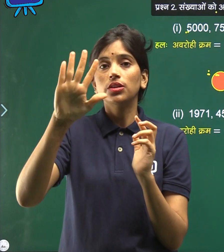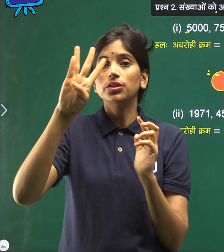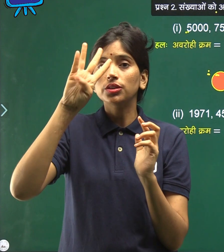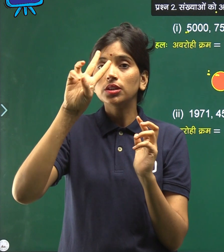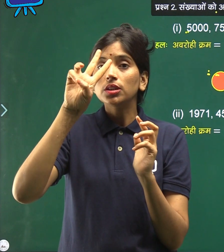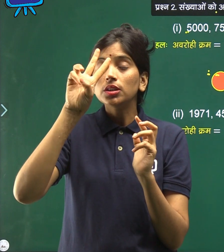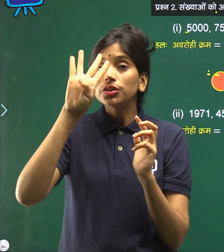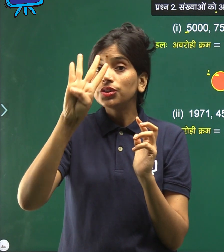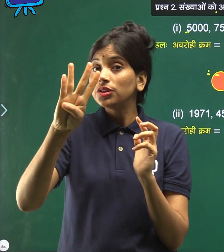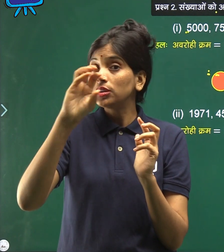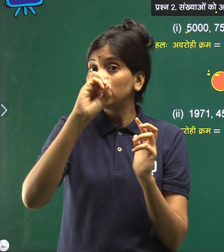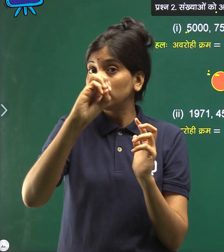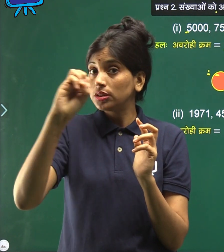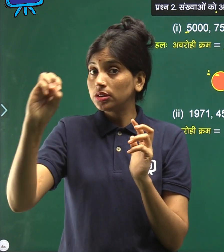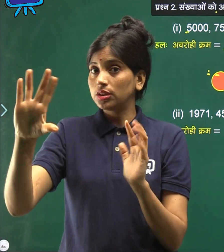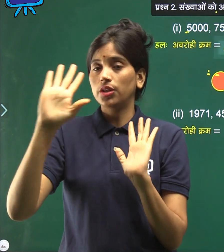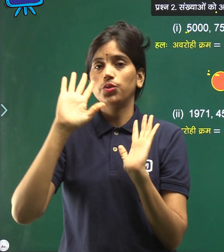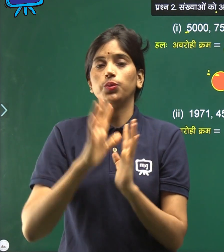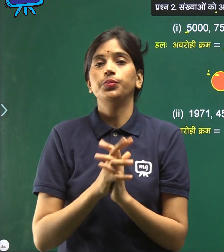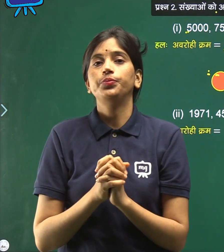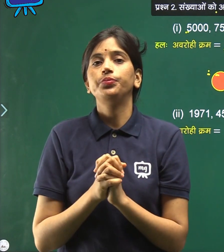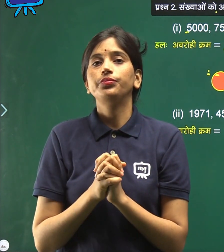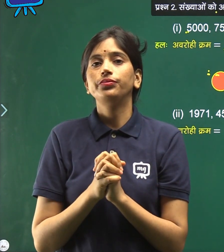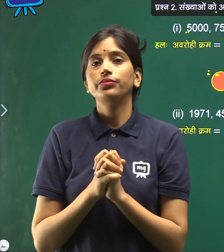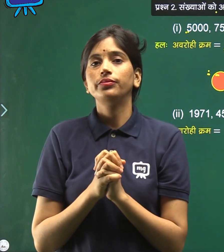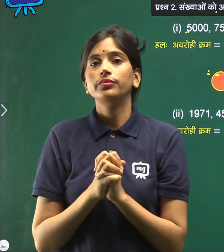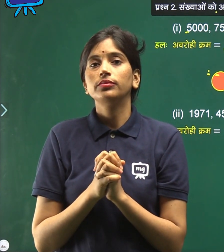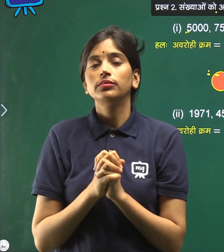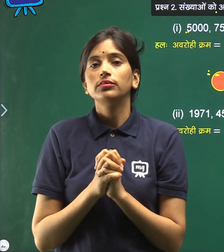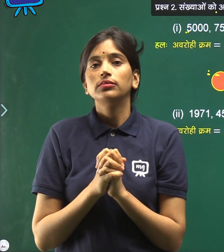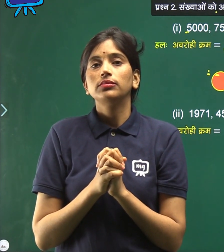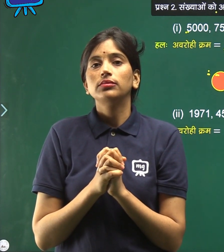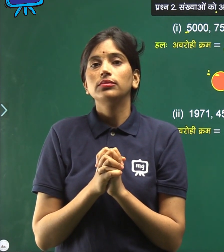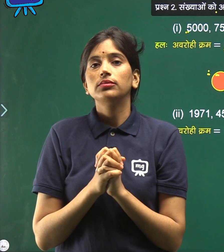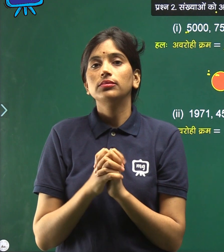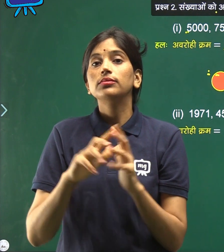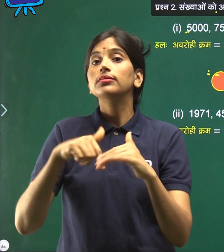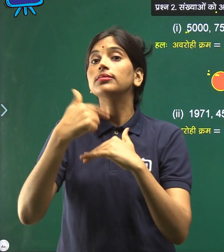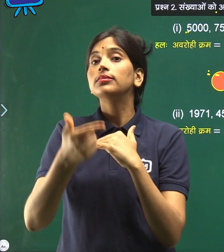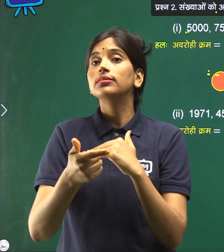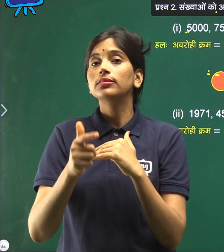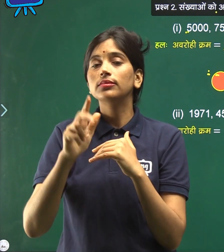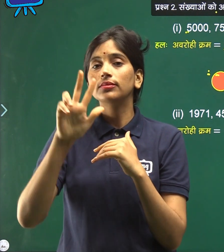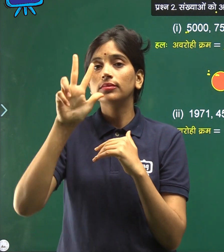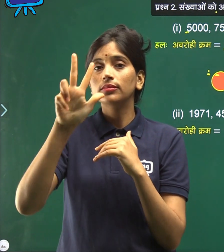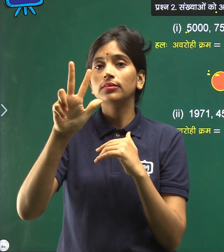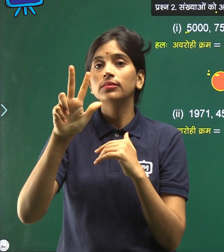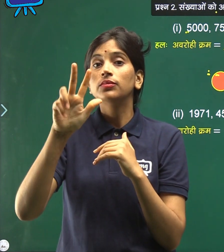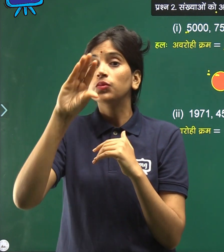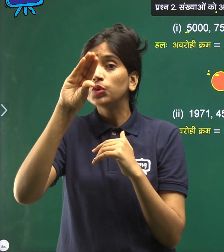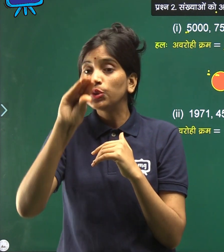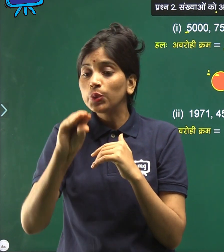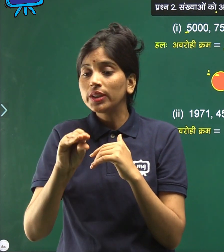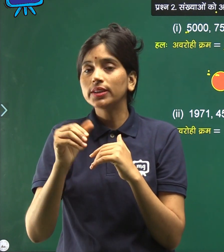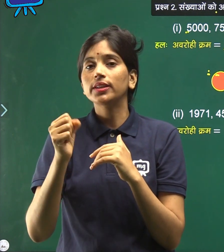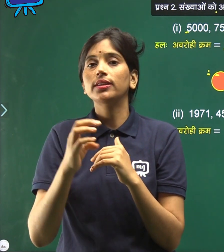85400, तो यहाँ लिखेंगे 85400 सबसे पहले। फिर 85400 से छोटी